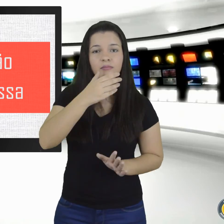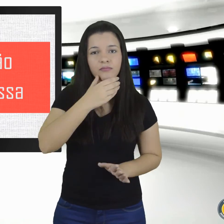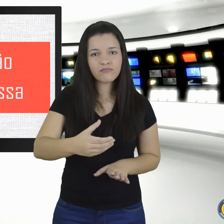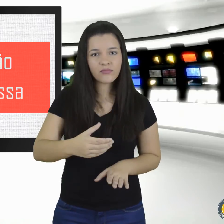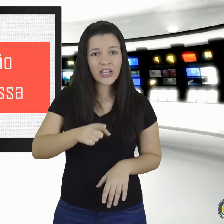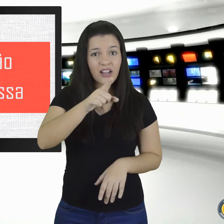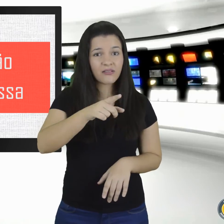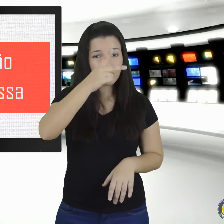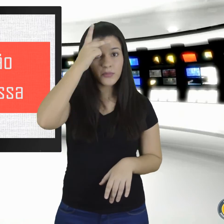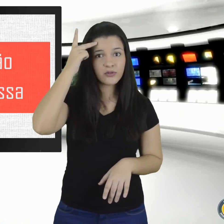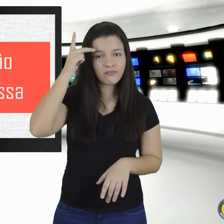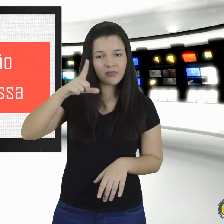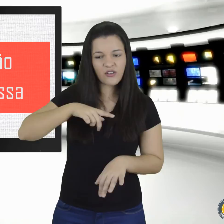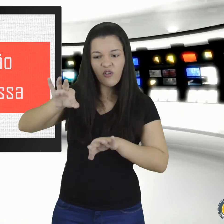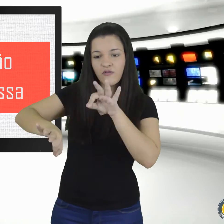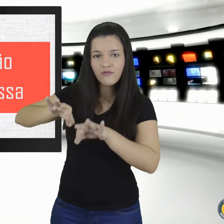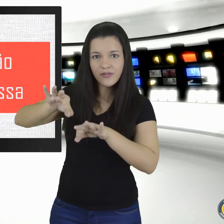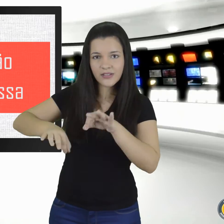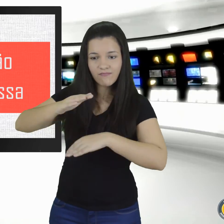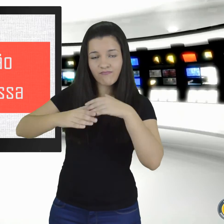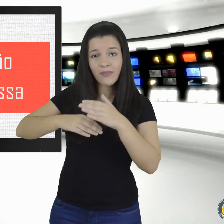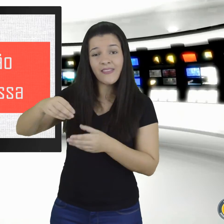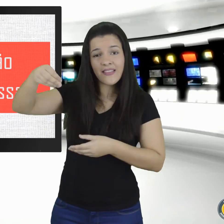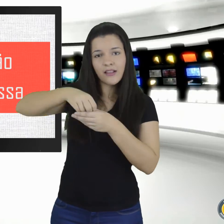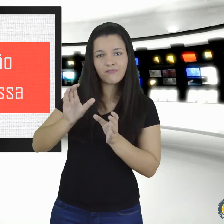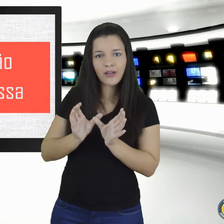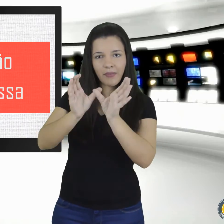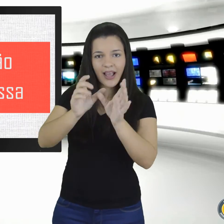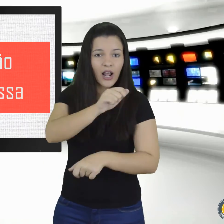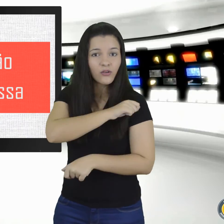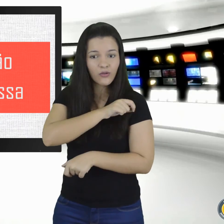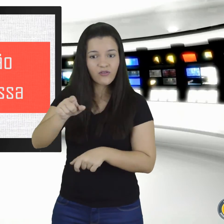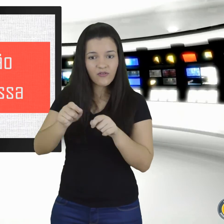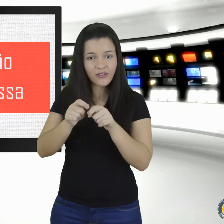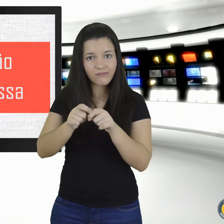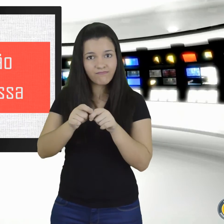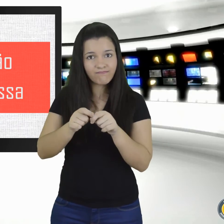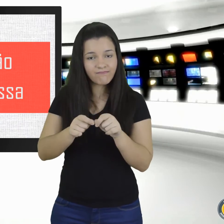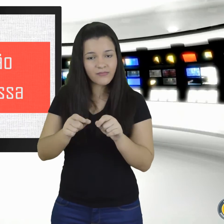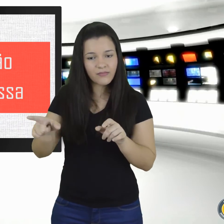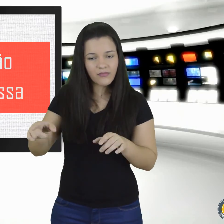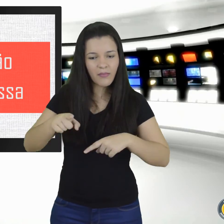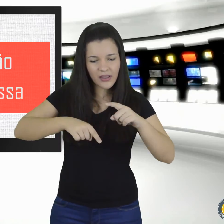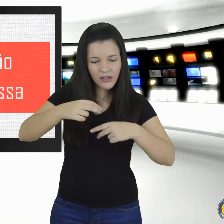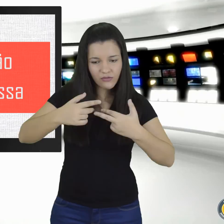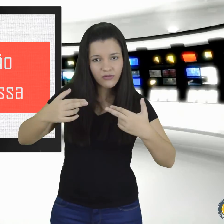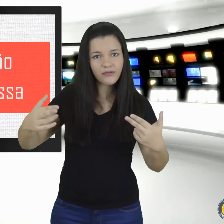produção feita nas oficinas profissionalizantes e de atendimento socioocupacional da